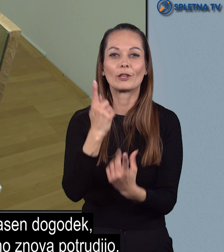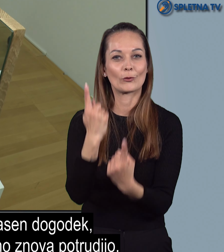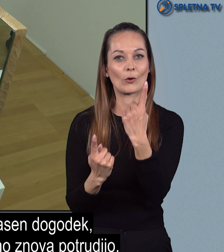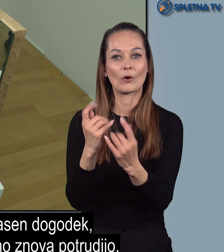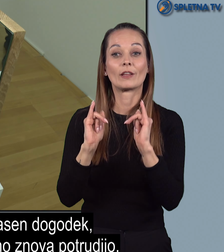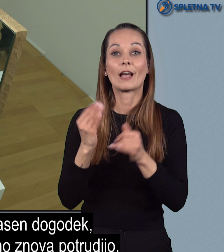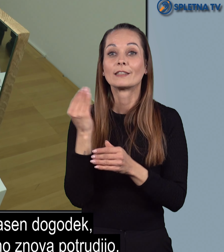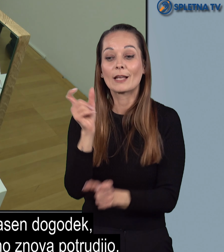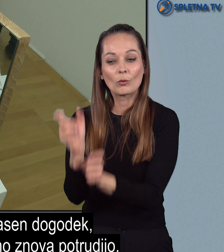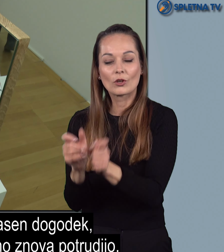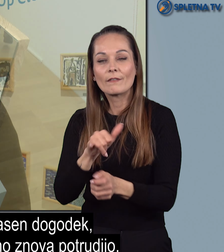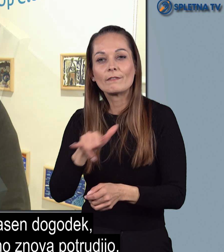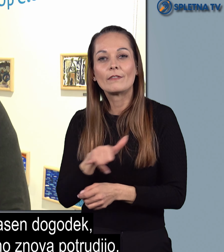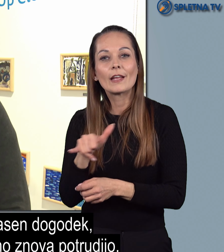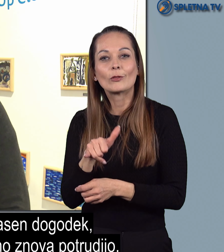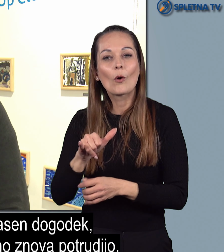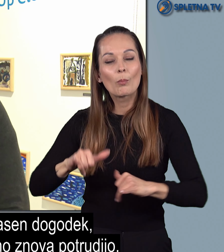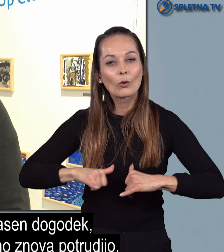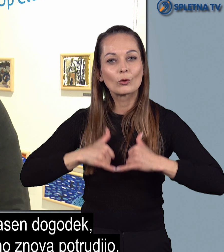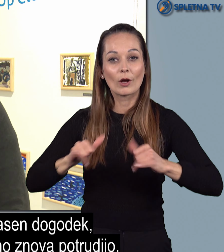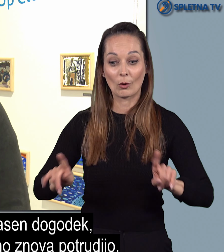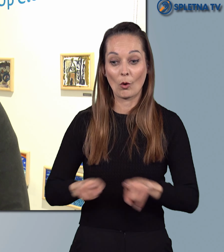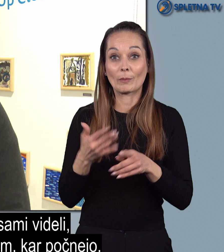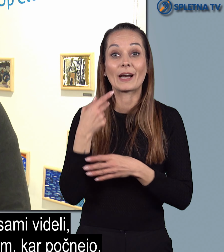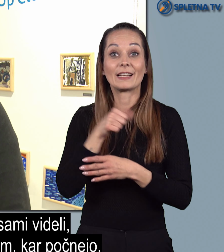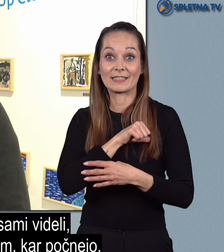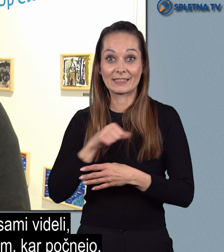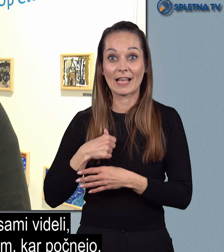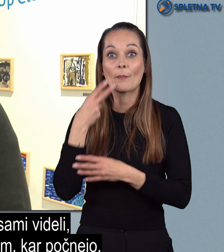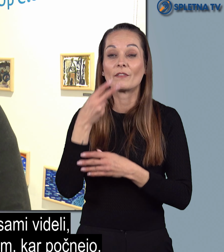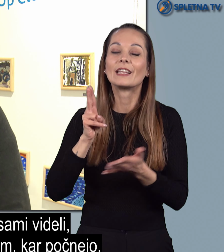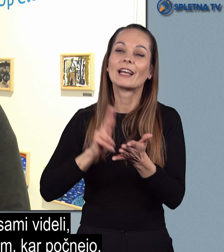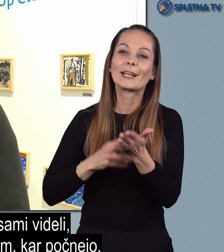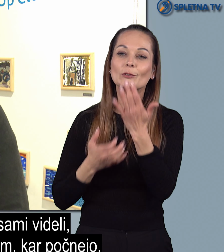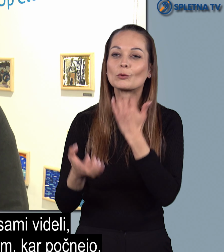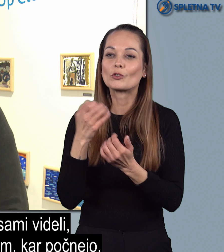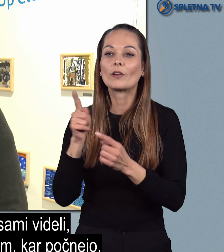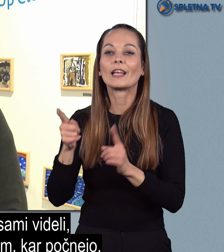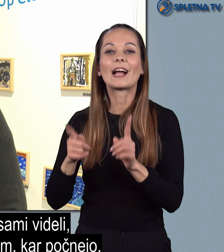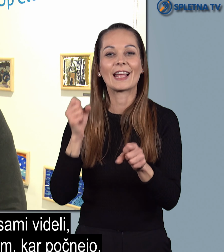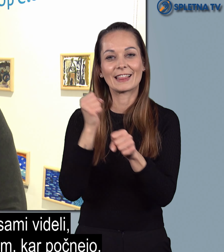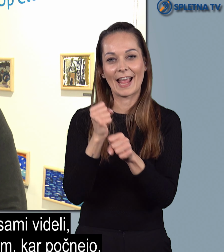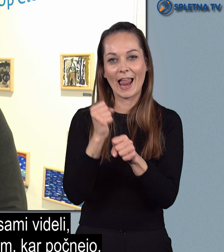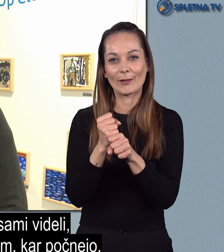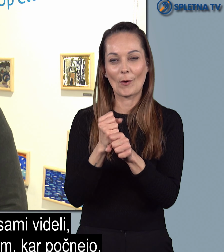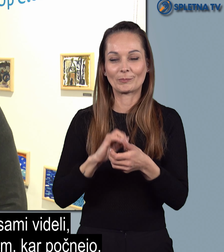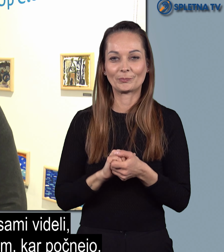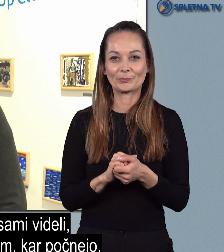da se učenci vedno znova potrudijo in da, kot ste sami videli, res uživajo v tem, kaj počnejo tukaj,